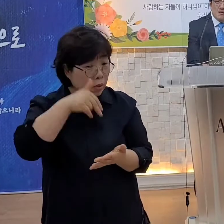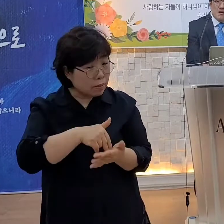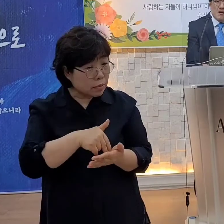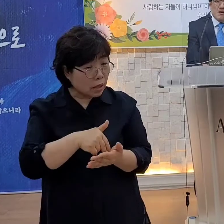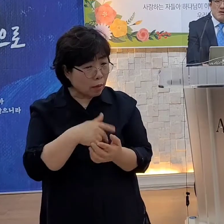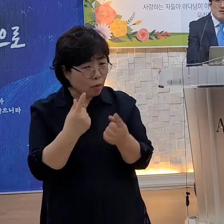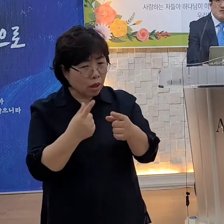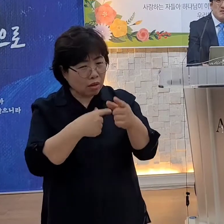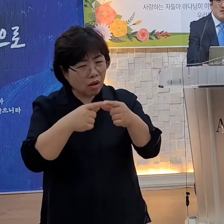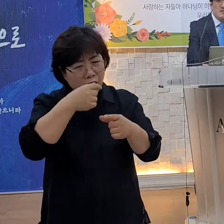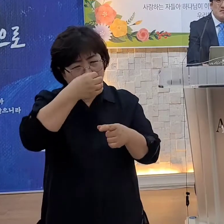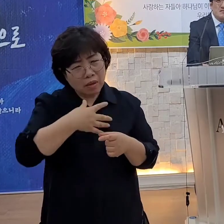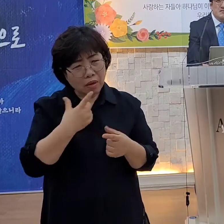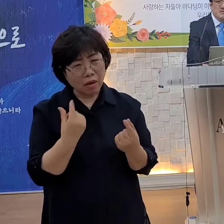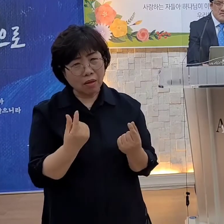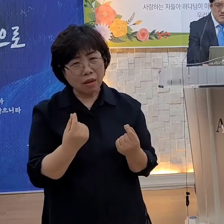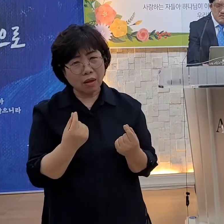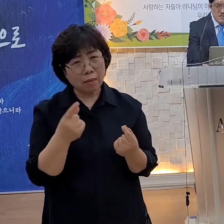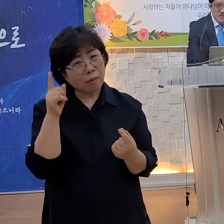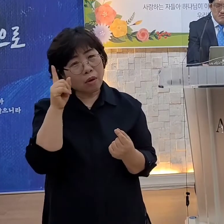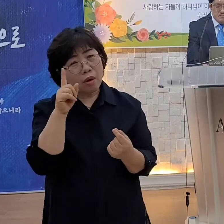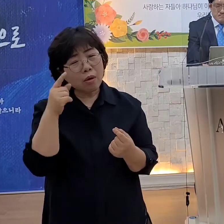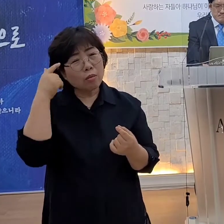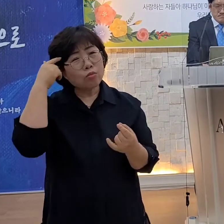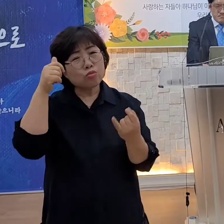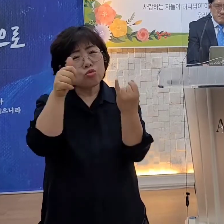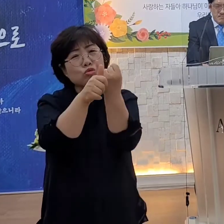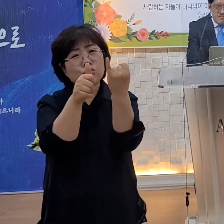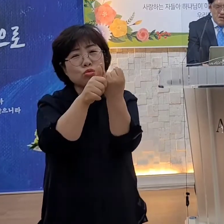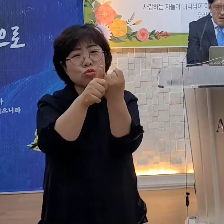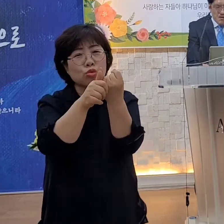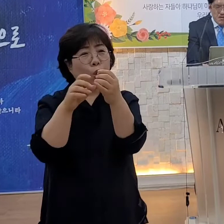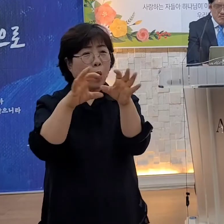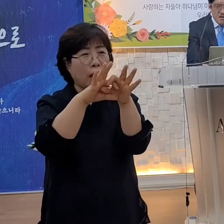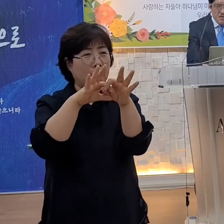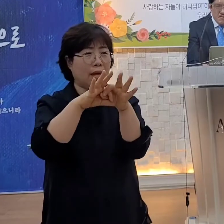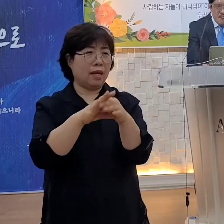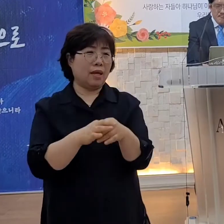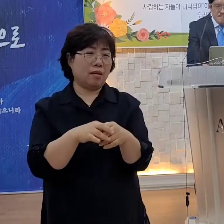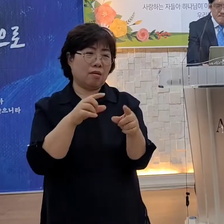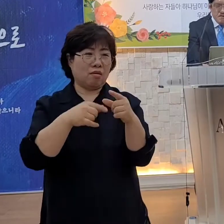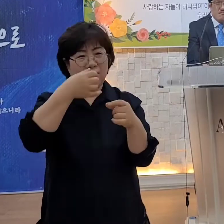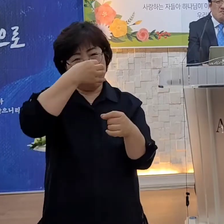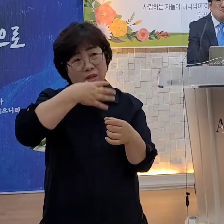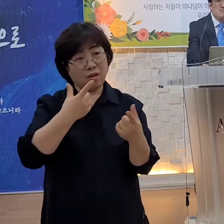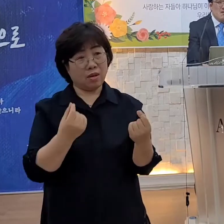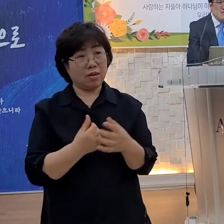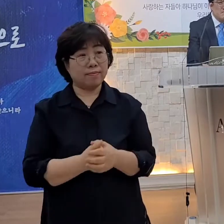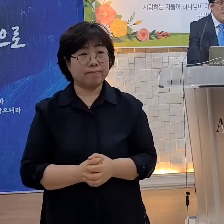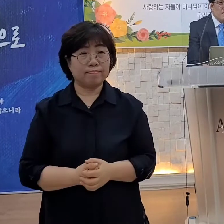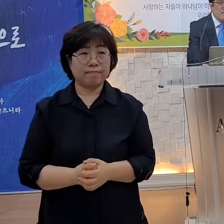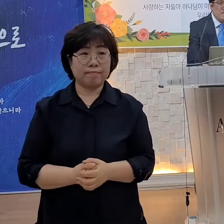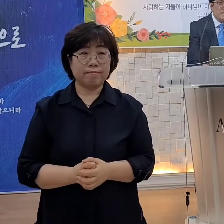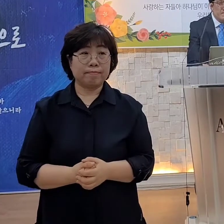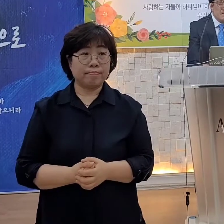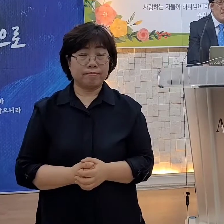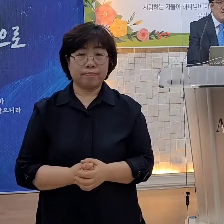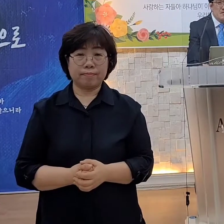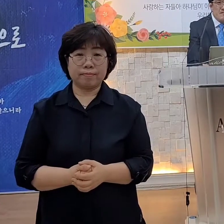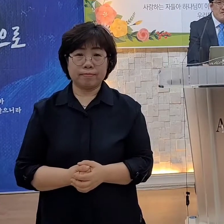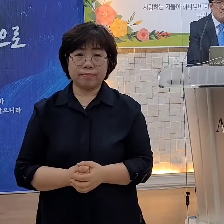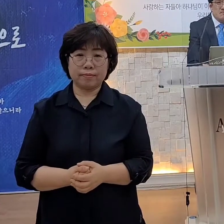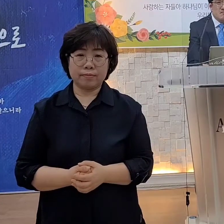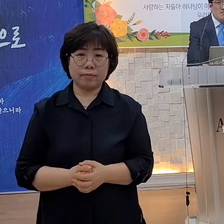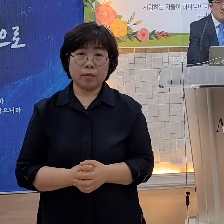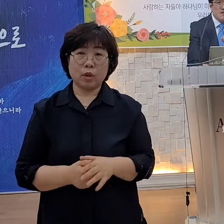부부 관계다라는 생각을 참 하게 됩니다. 여러분 오늘 말씀도 한번 보세요.